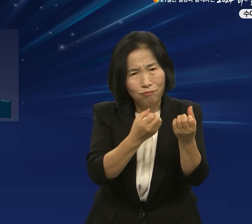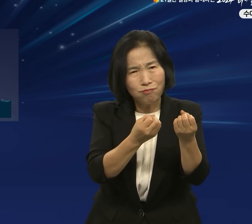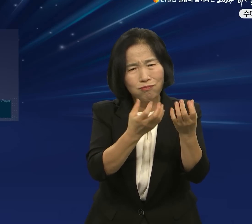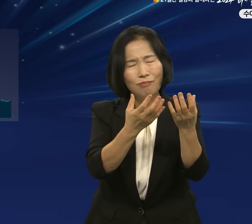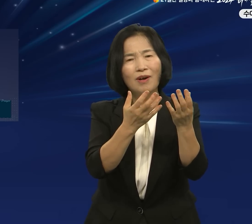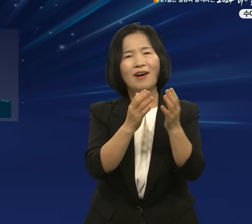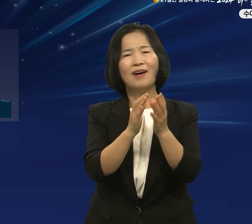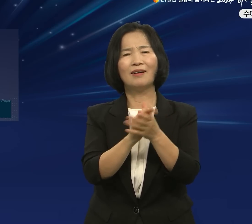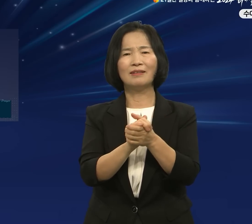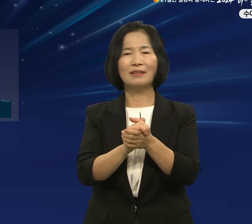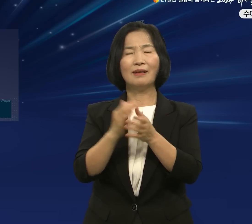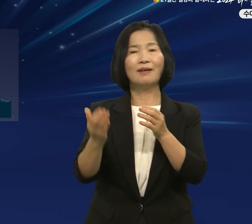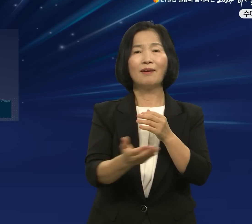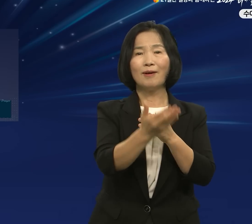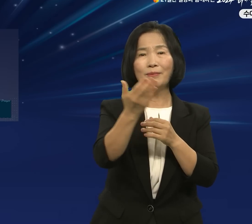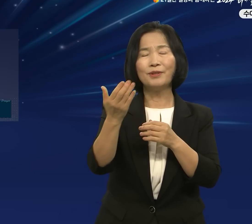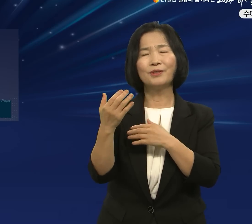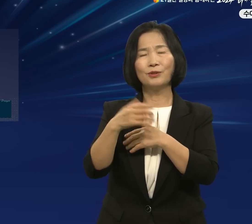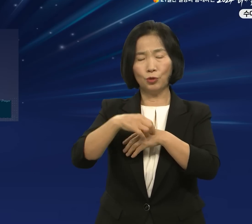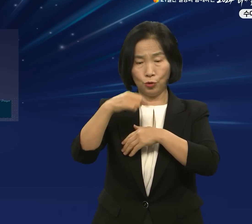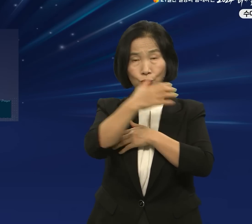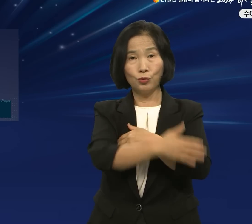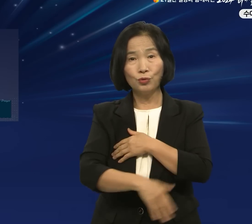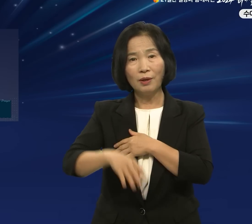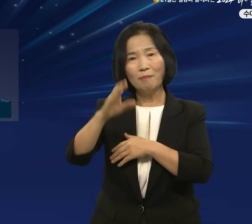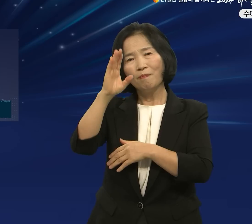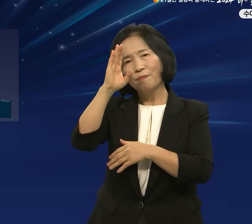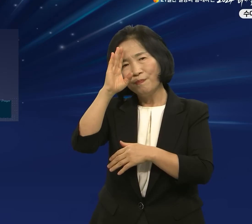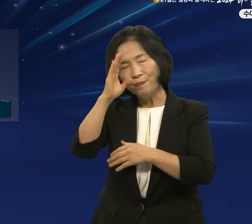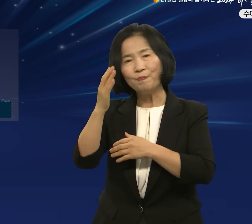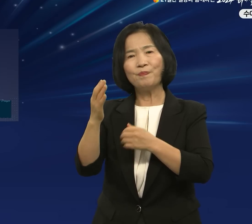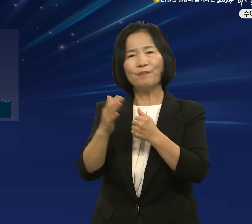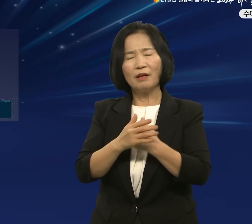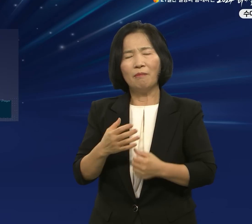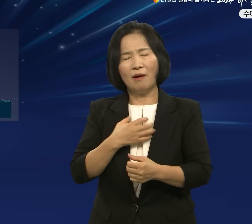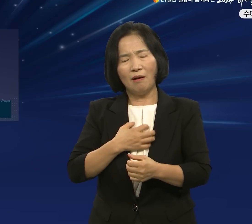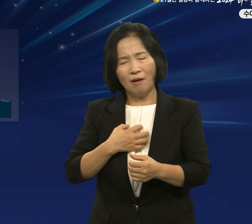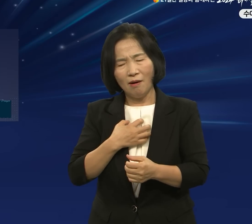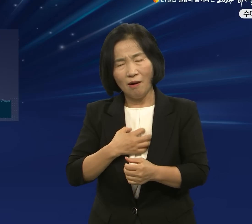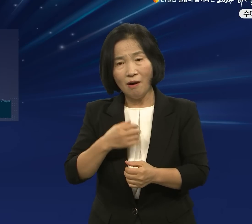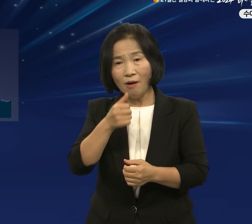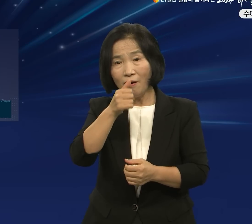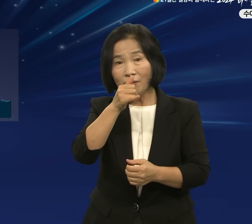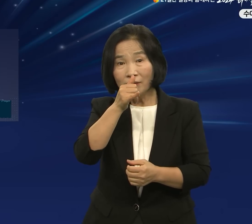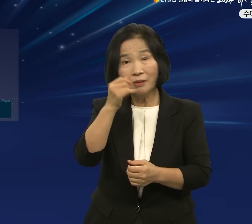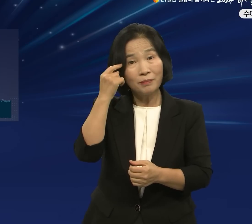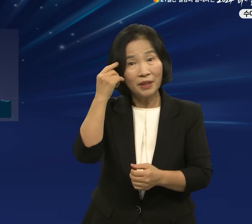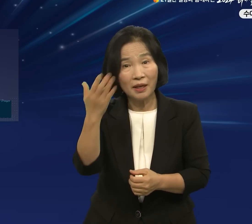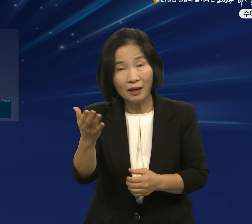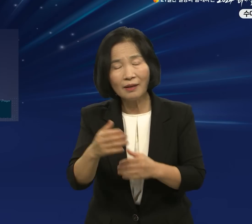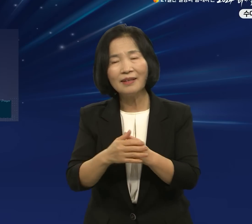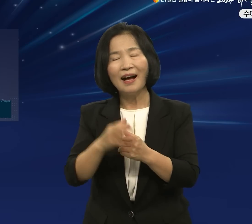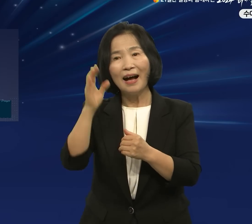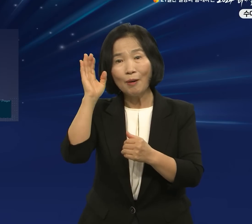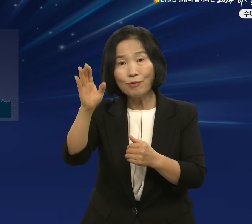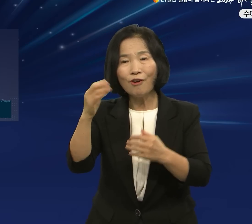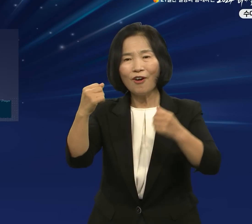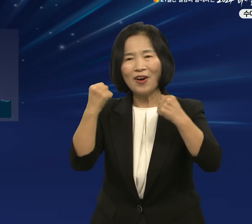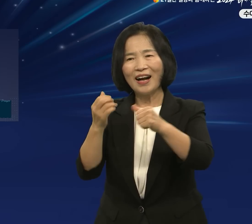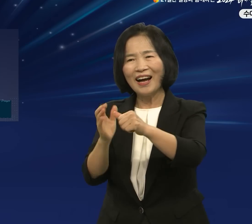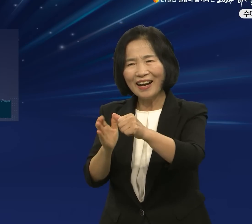이 시간 육신의 질병으로 고통당하시는 분들, 우리 주님이 앞으로는